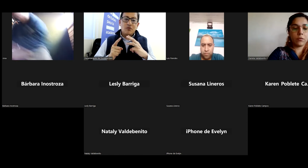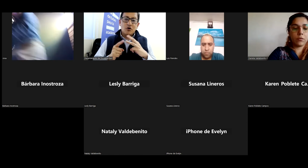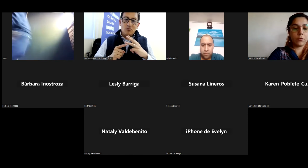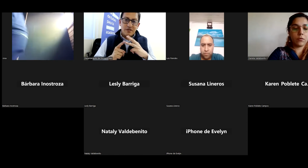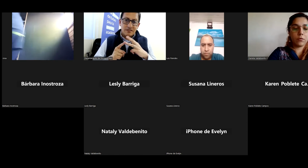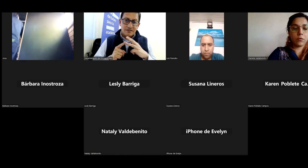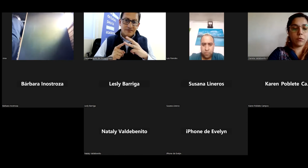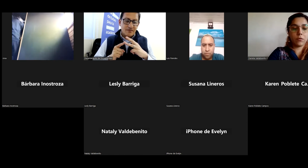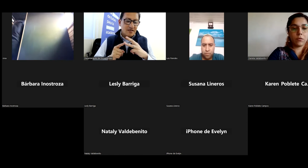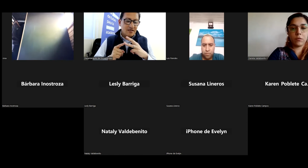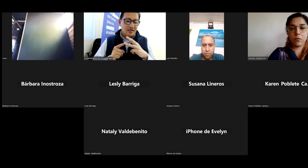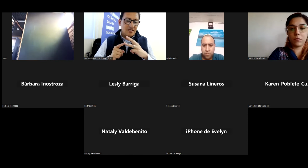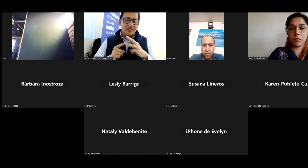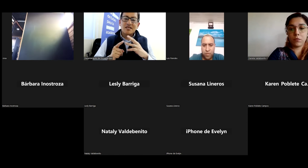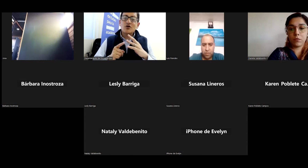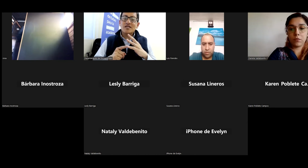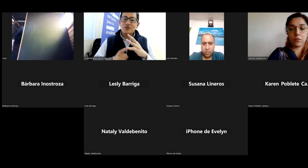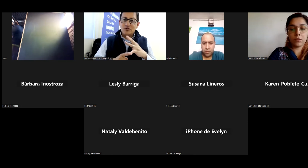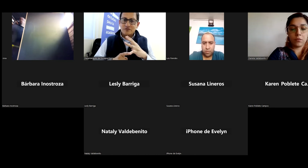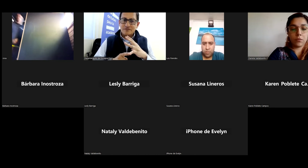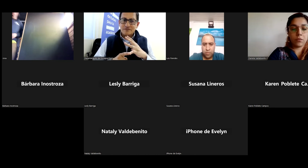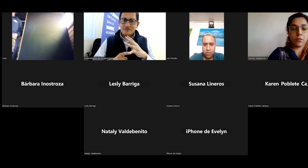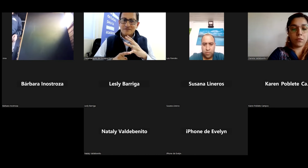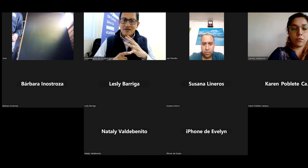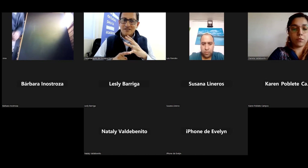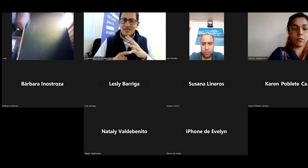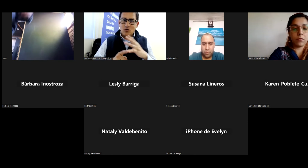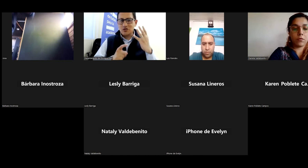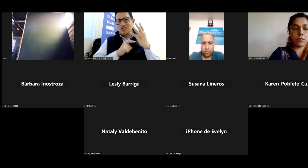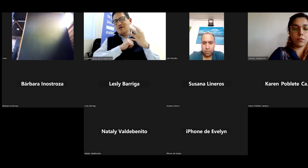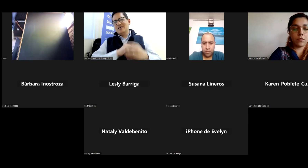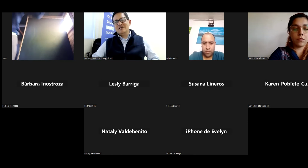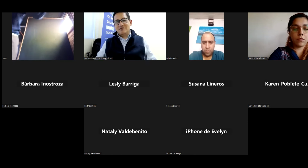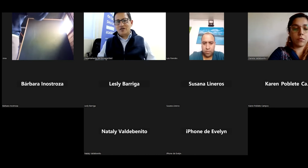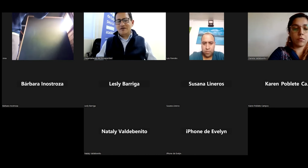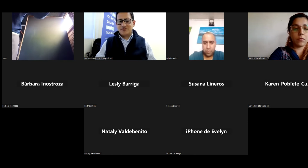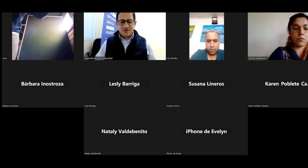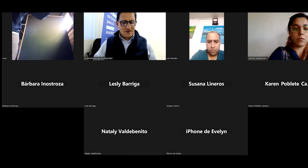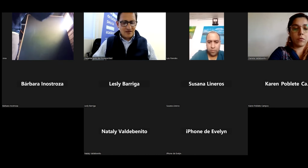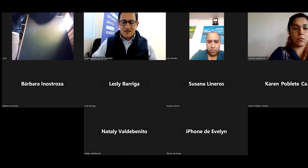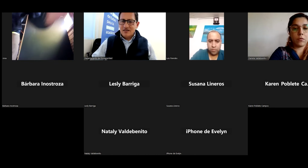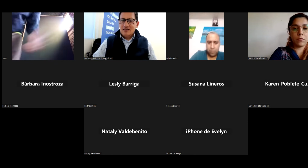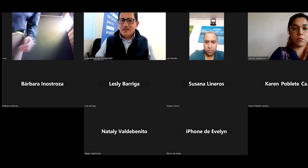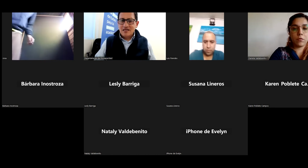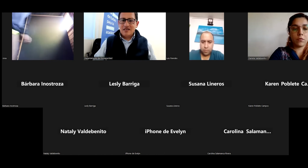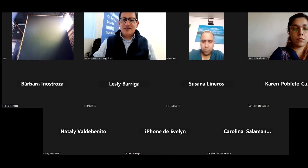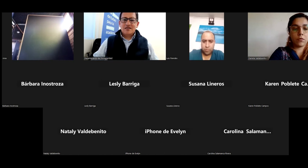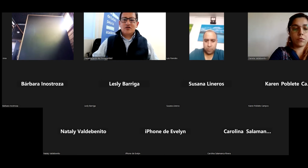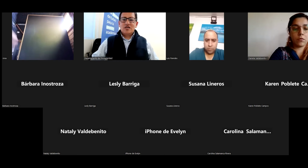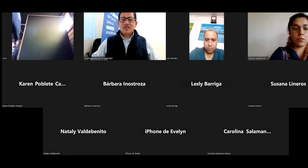los pronombres y de los saludos. Así que hay cuatro temas ahí que vamos a darle con